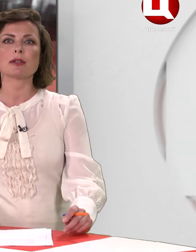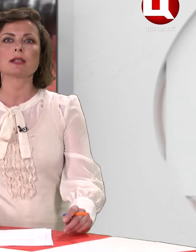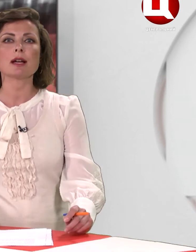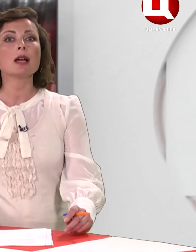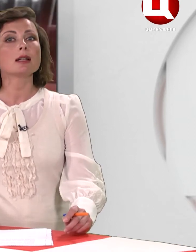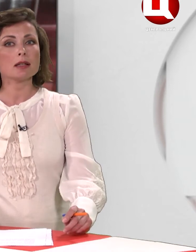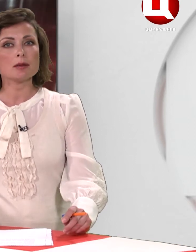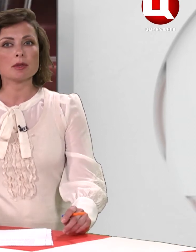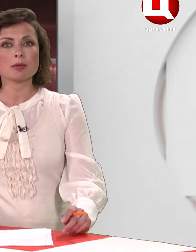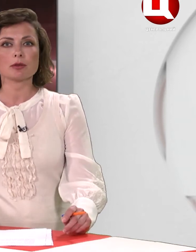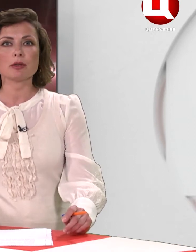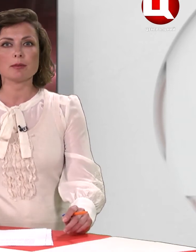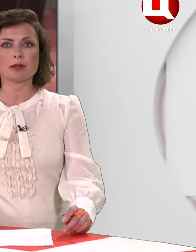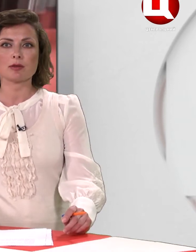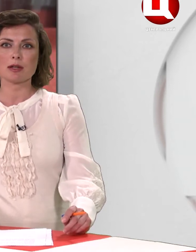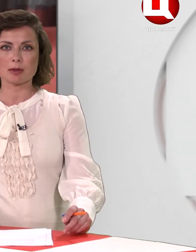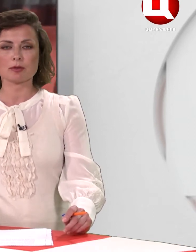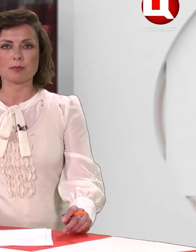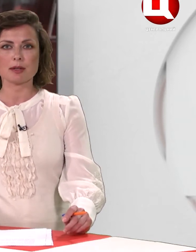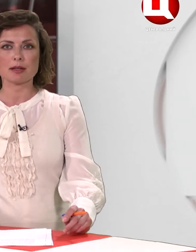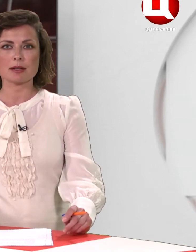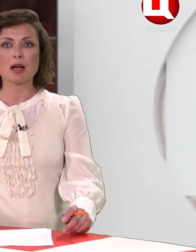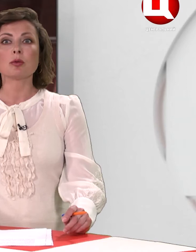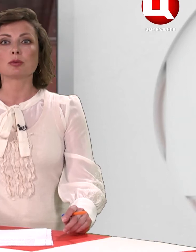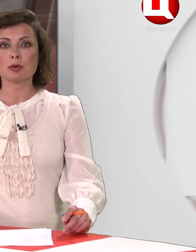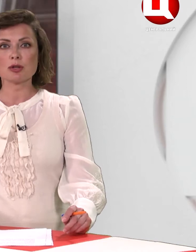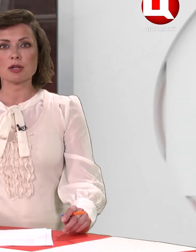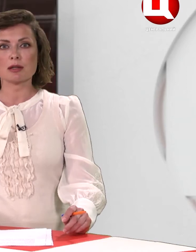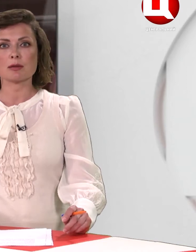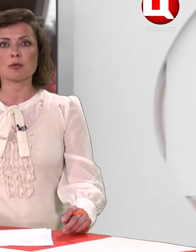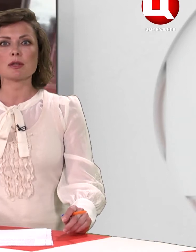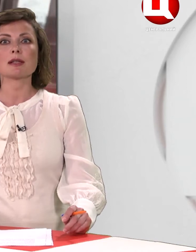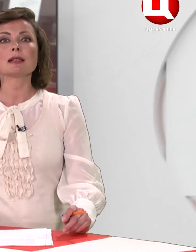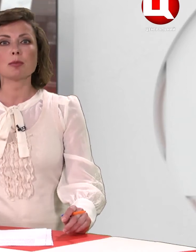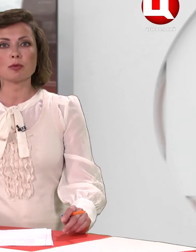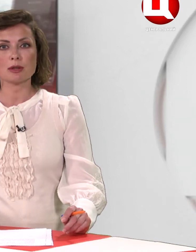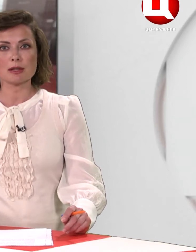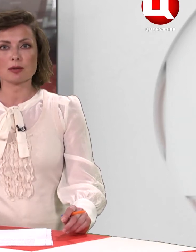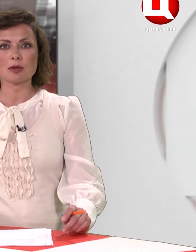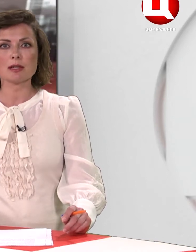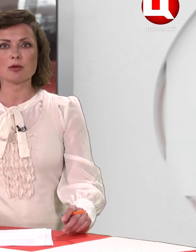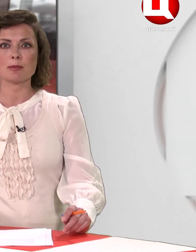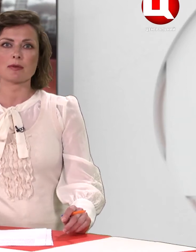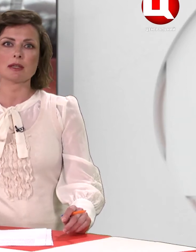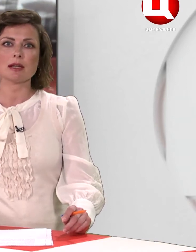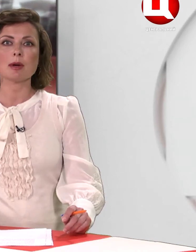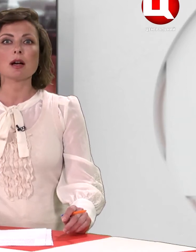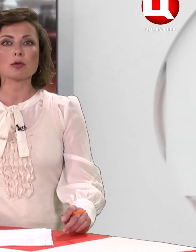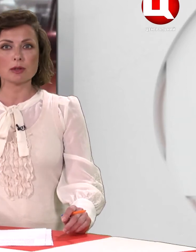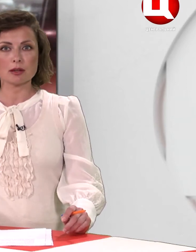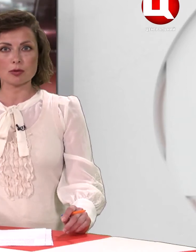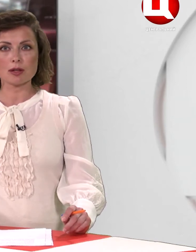про проведення їхніми лабораторіями тестувань методом ПЛР. У той же час МОЗ занепокоєне ситуацією із